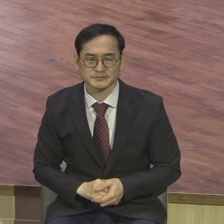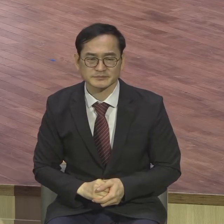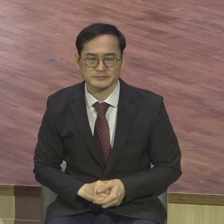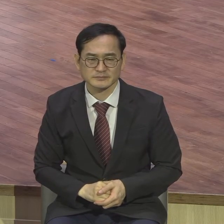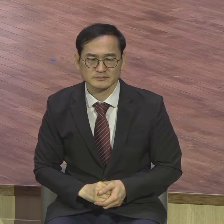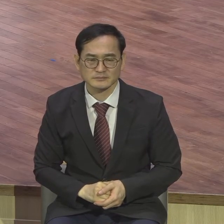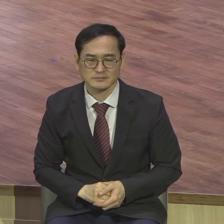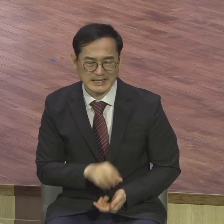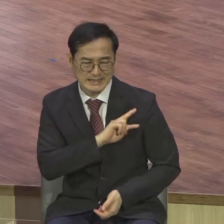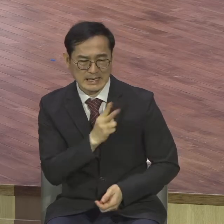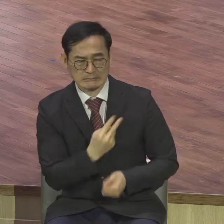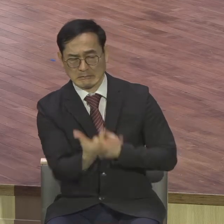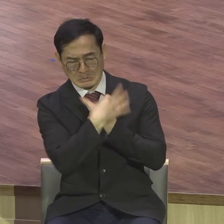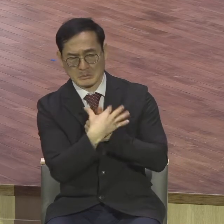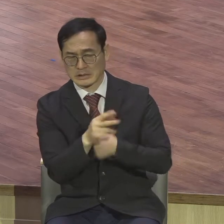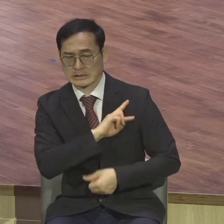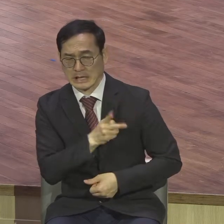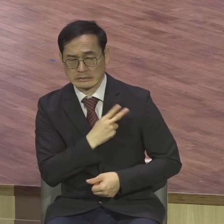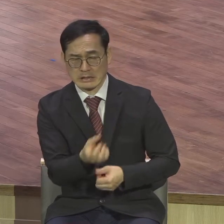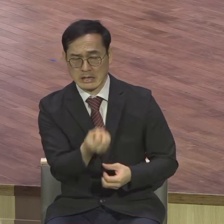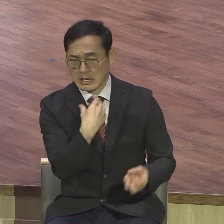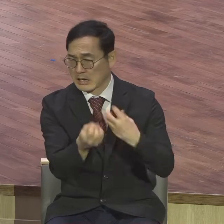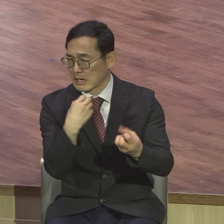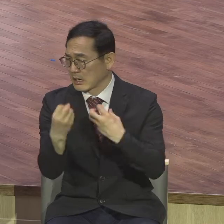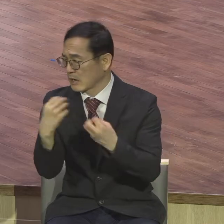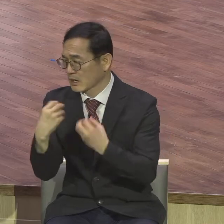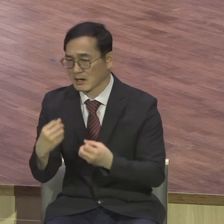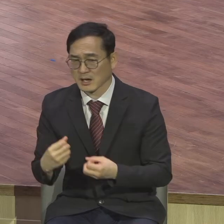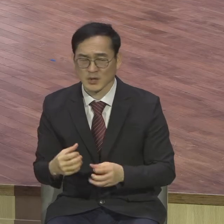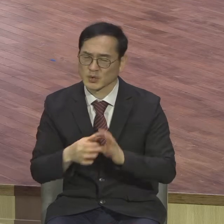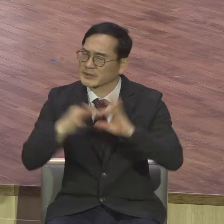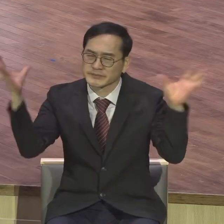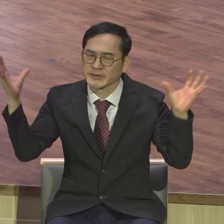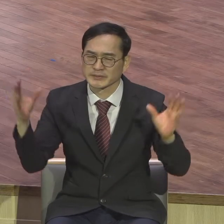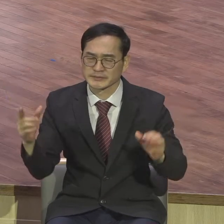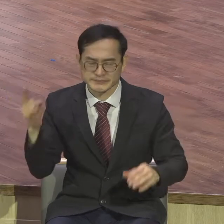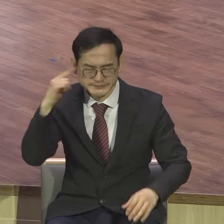2단으로 누명을 씌우든 3단으로 누명을 상관없어. 오직 예수.